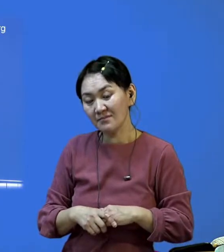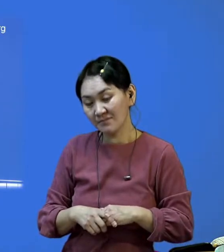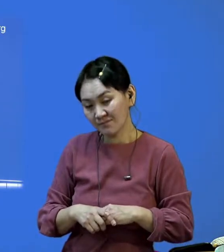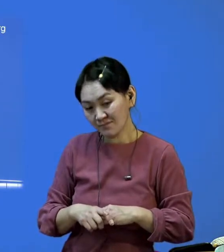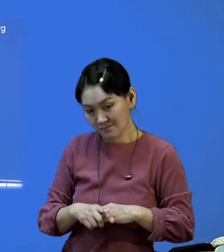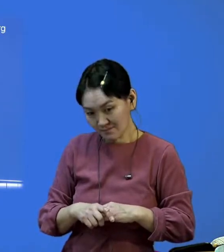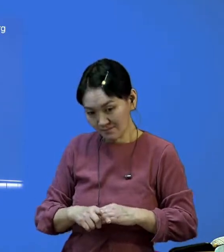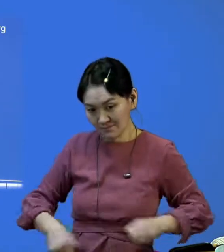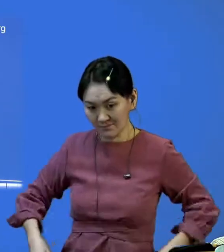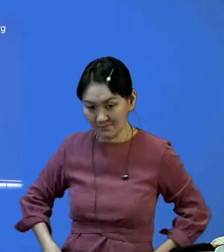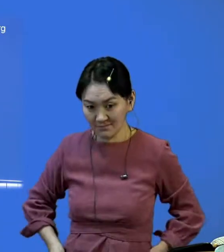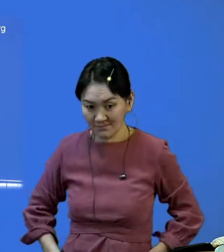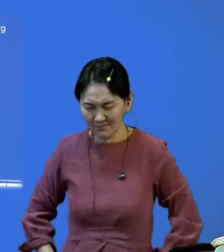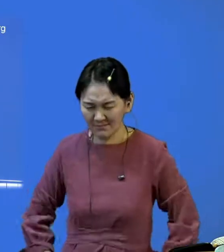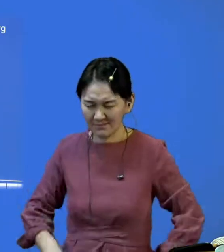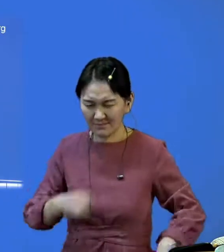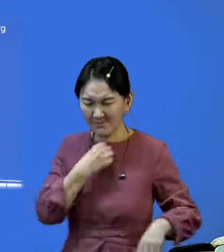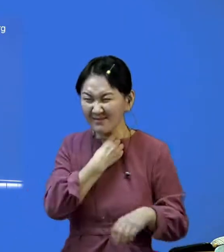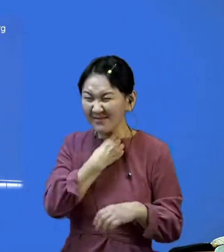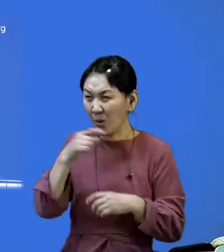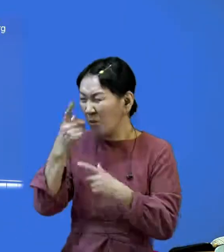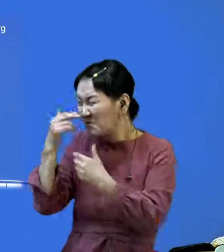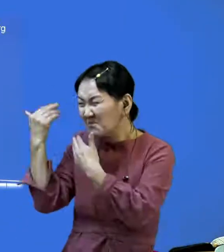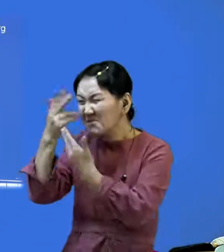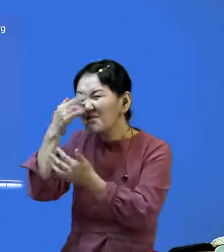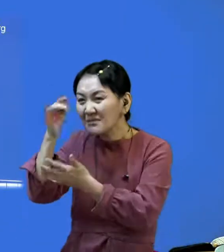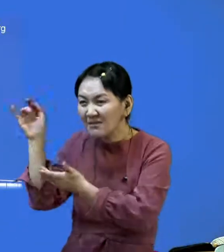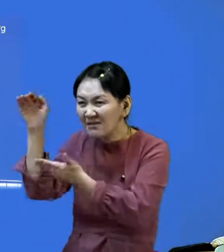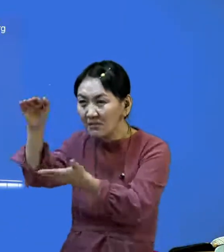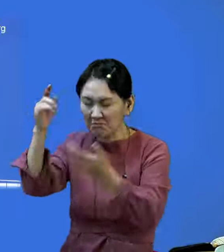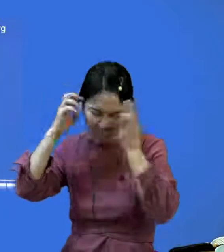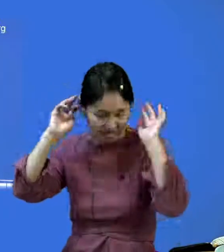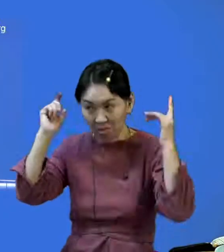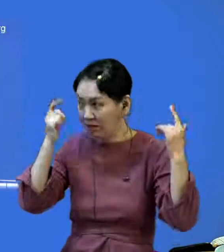Нэг өгөөд үдчихээсээ зүгээр. Арах ёс.